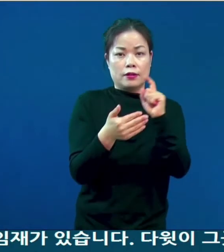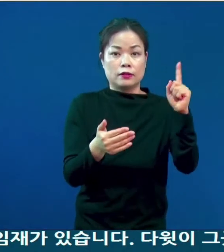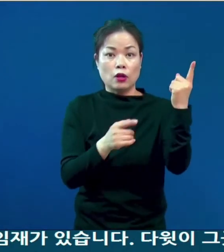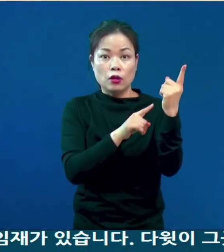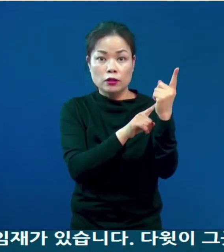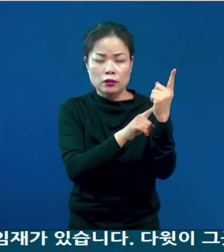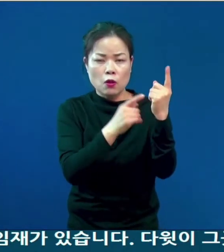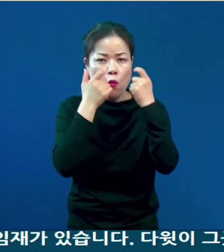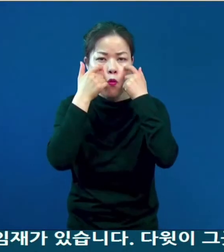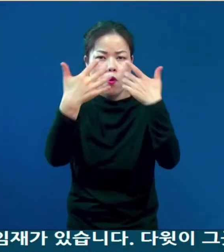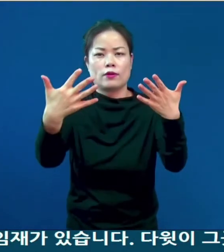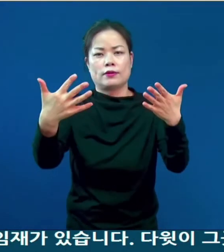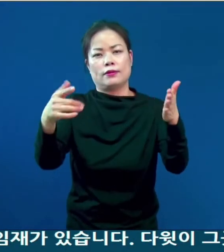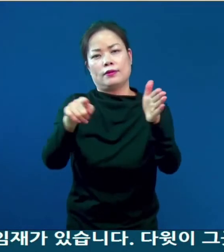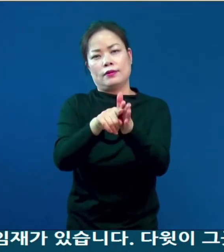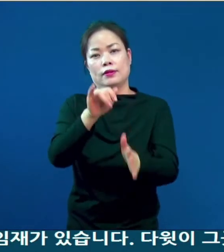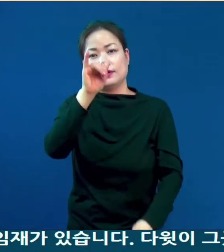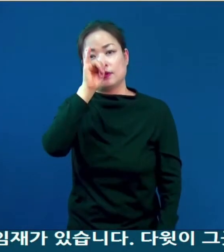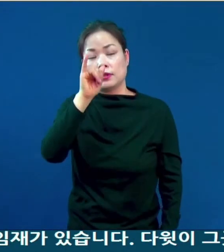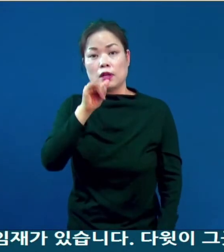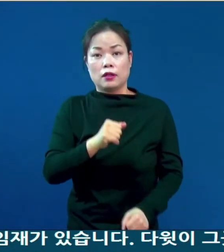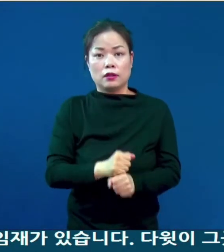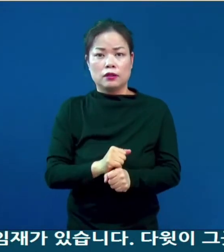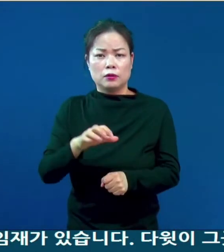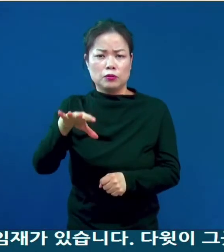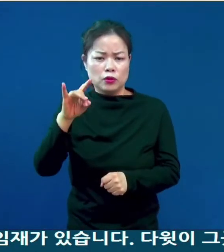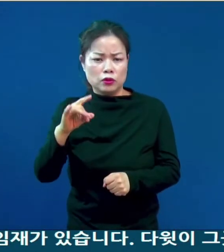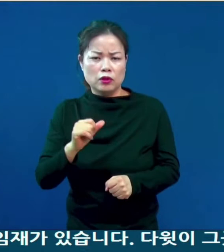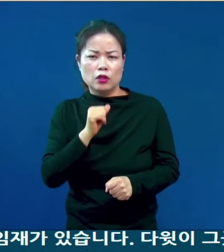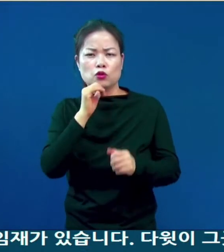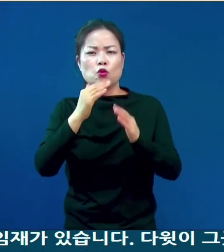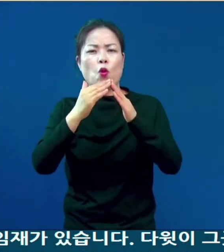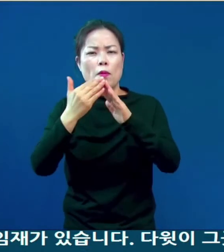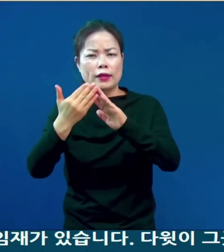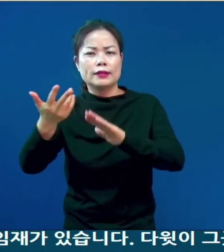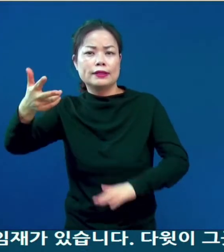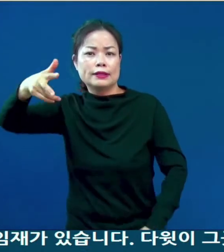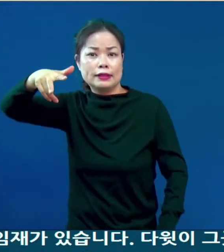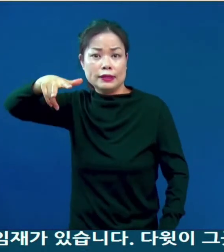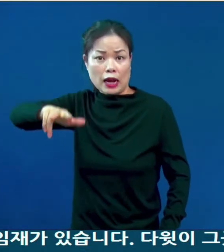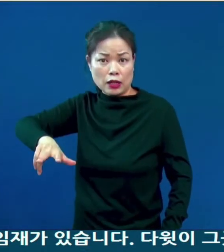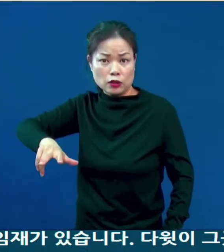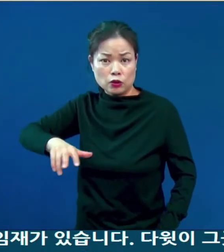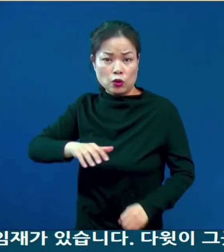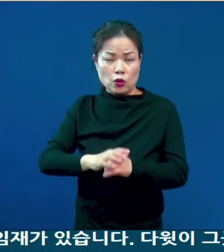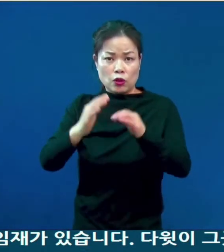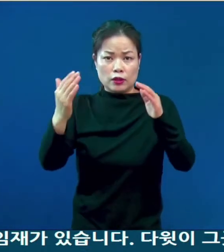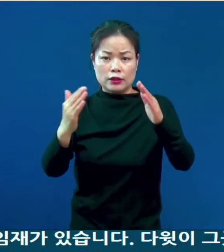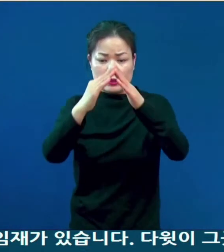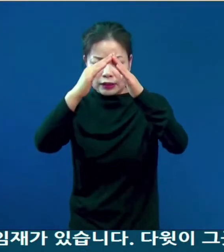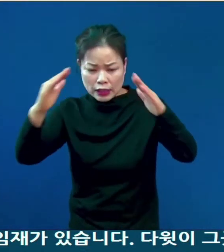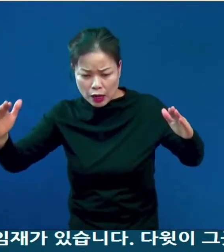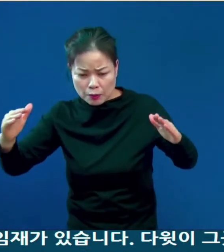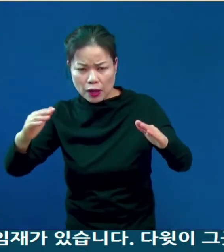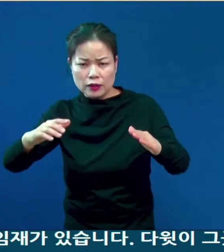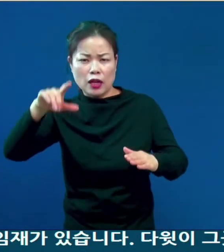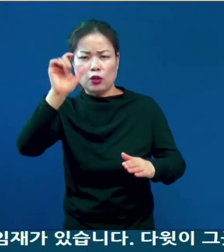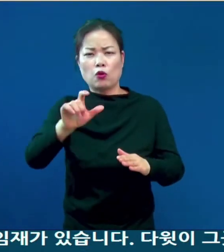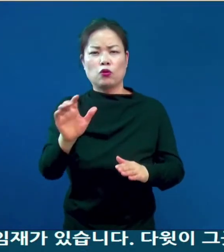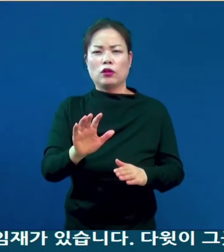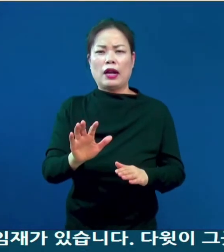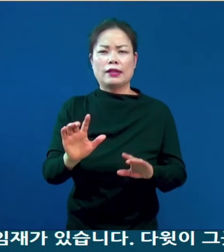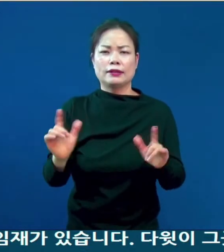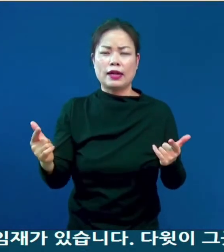다윗은 확신했기 때문입니다. 비록 그것이 장막이요 초막에 불과하더라도 그 장막과 초막 자체가 견고해서가